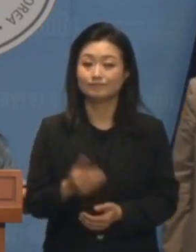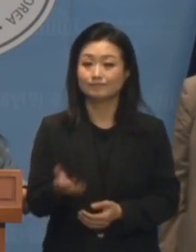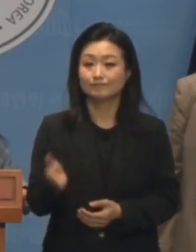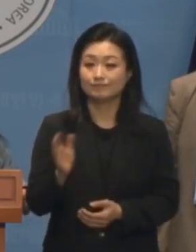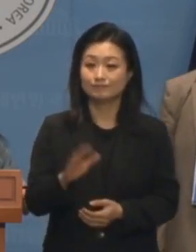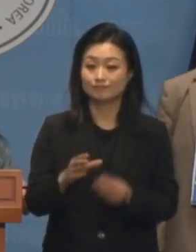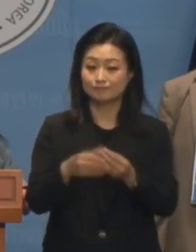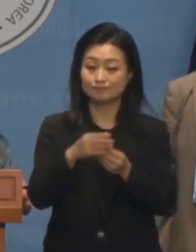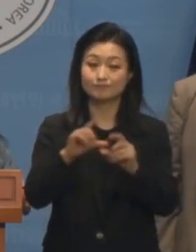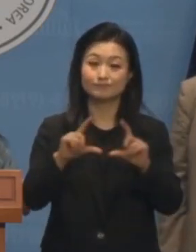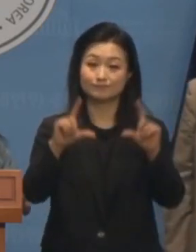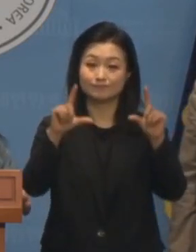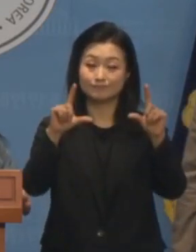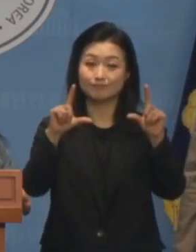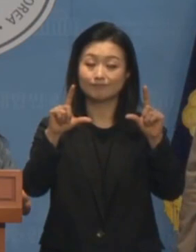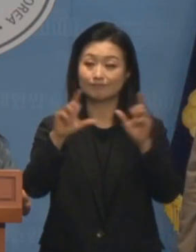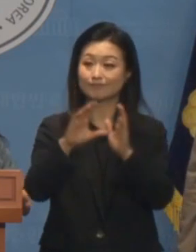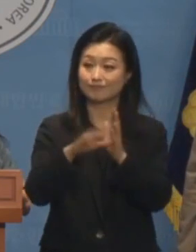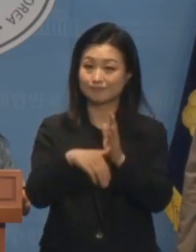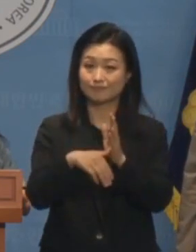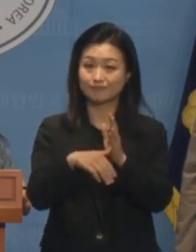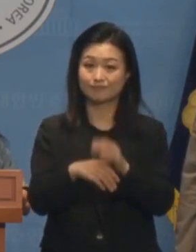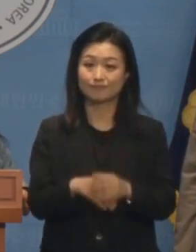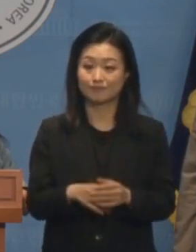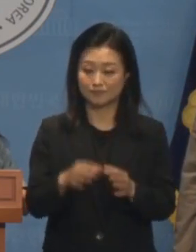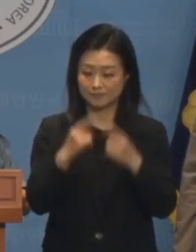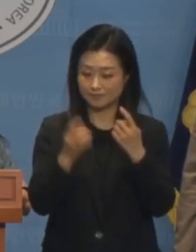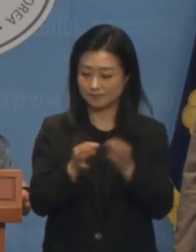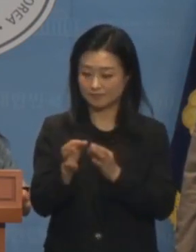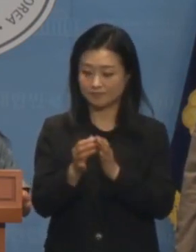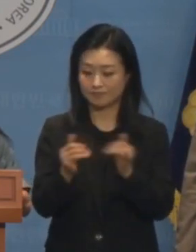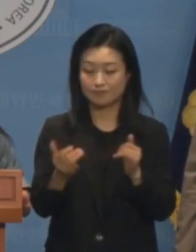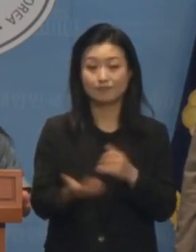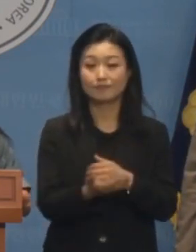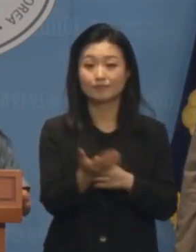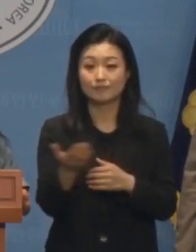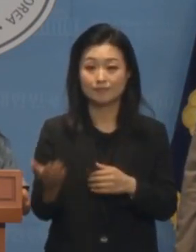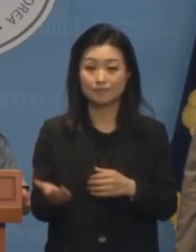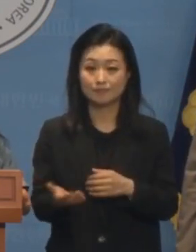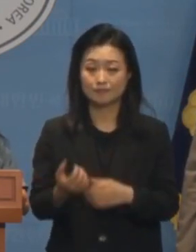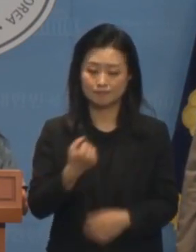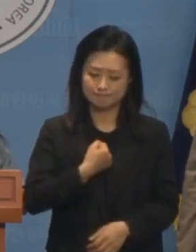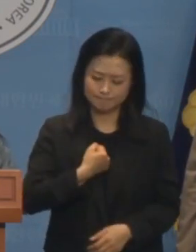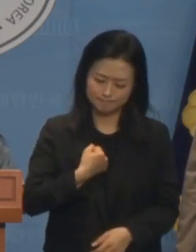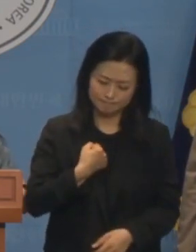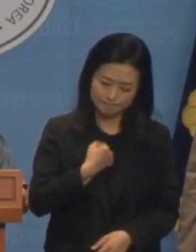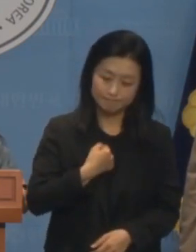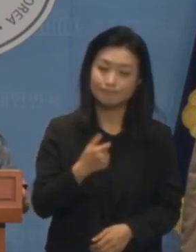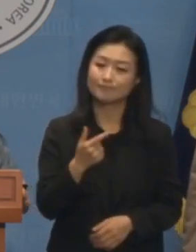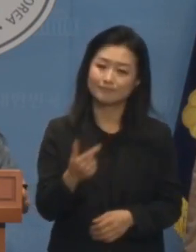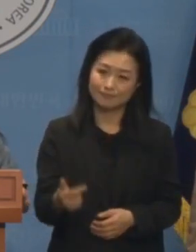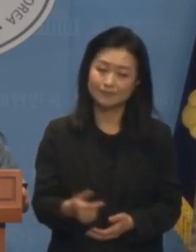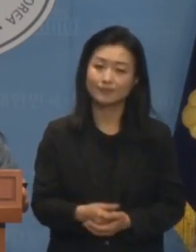그러나 추석이라는 대목을 앞두고도 우리 중소상인 소상공인들의 시름은 덜어질 틈이 없습니다.